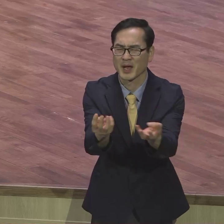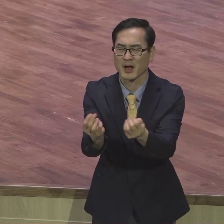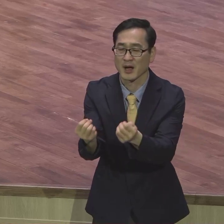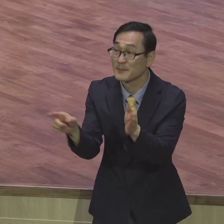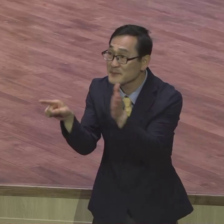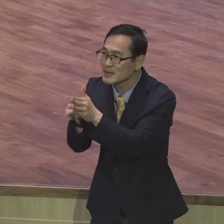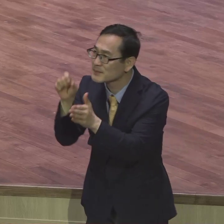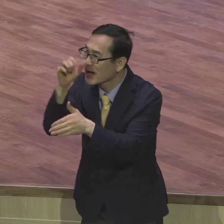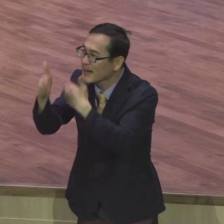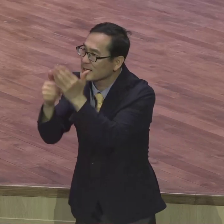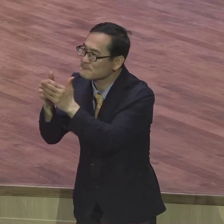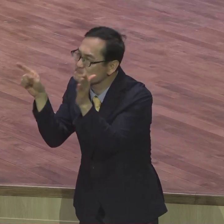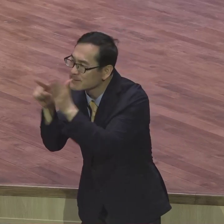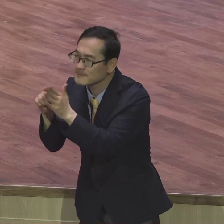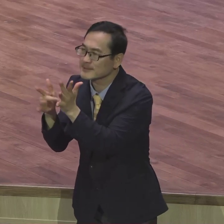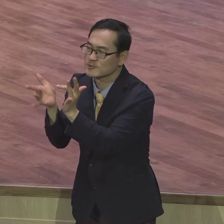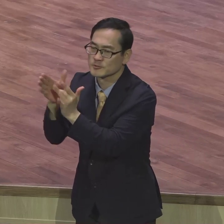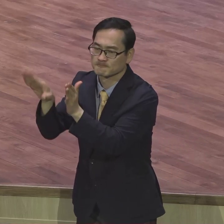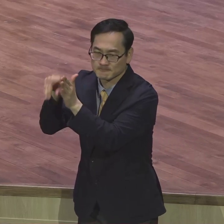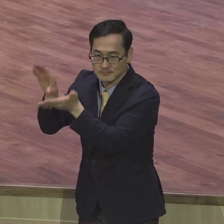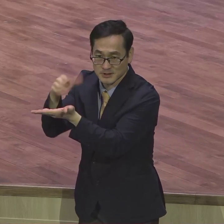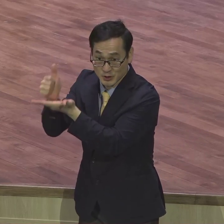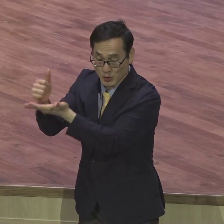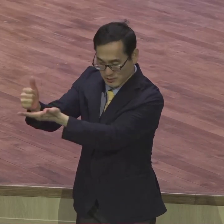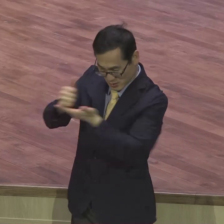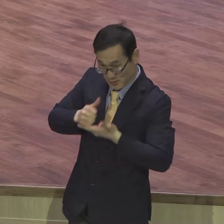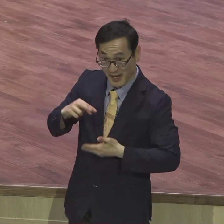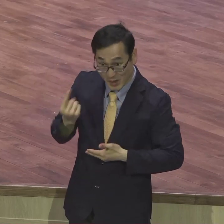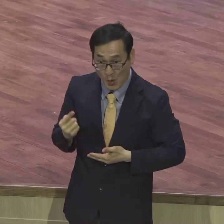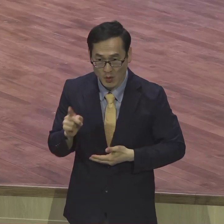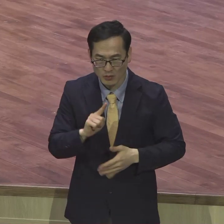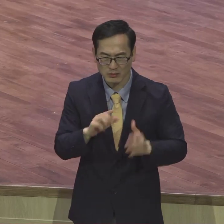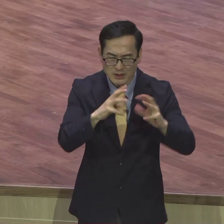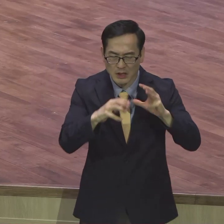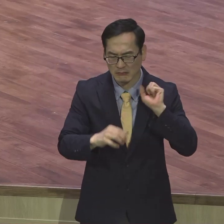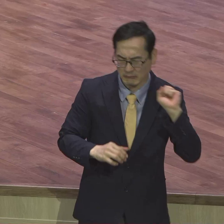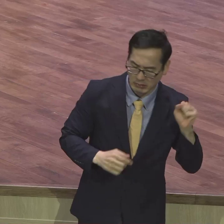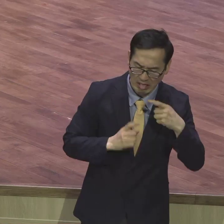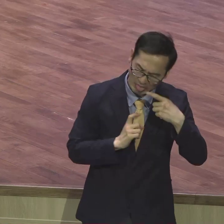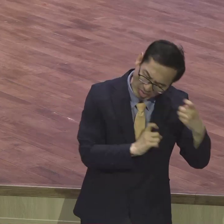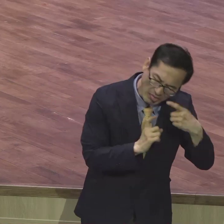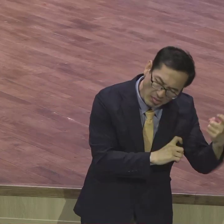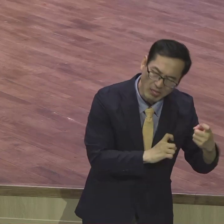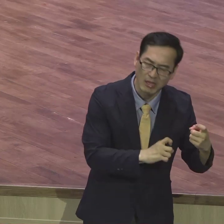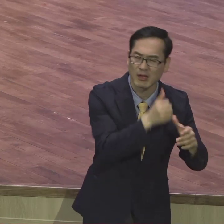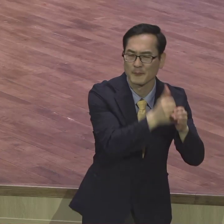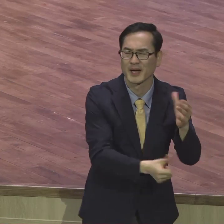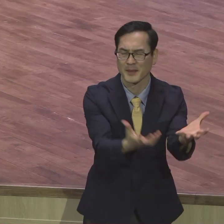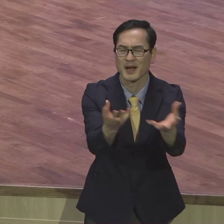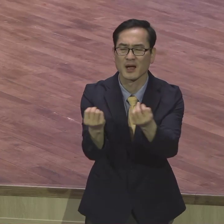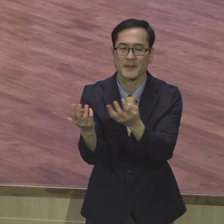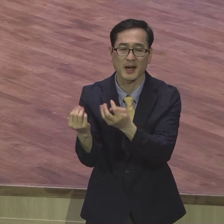믿음이 좋아도 아무리 신앙생활을 잘해도 육체의 소욕을 따라 살 때가 많이 있습니다. 사도 바울도.